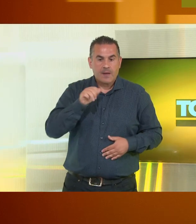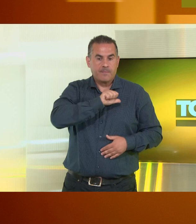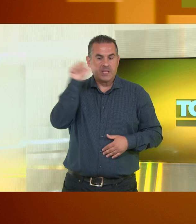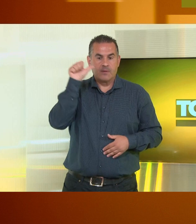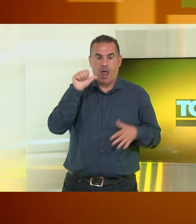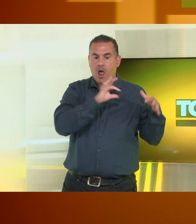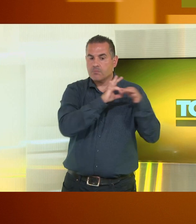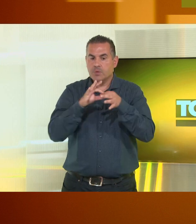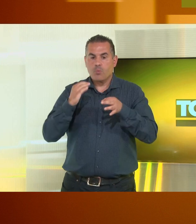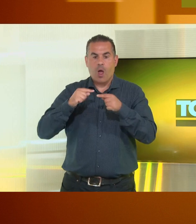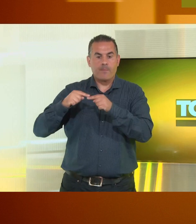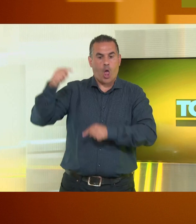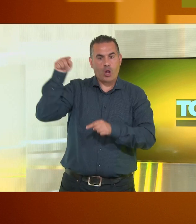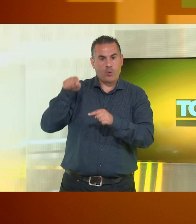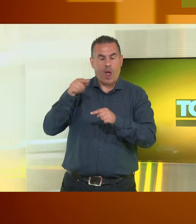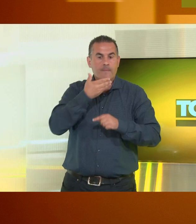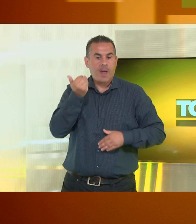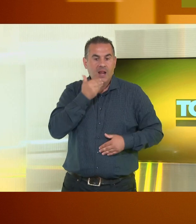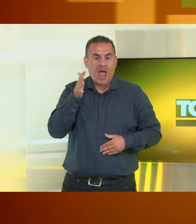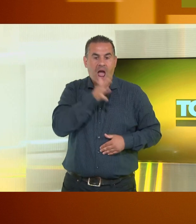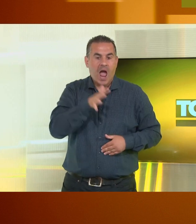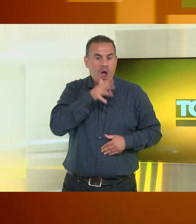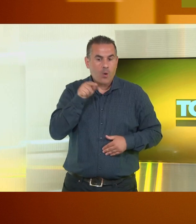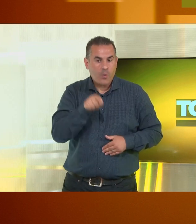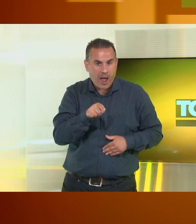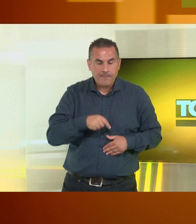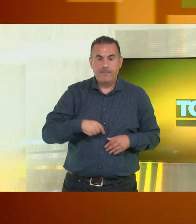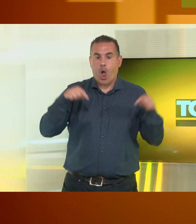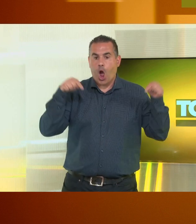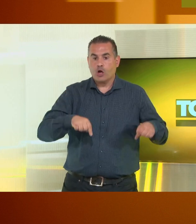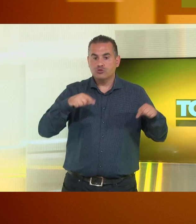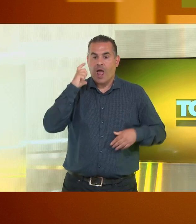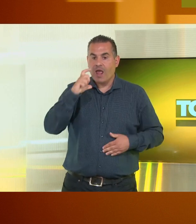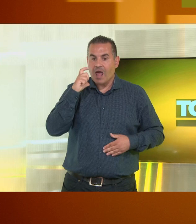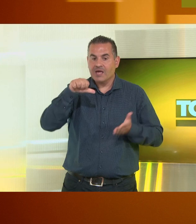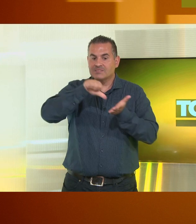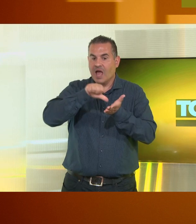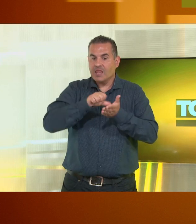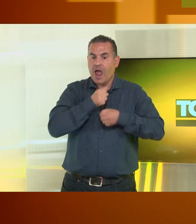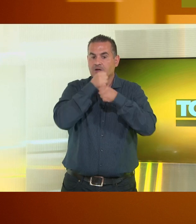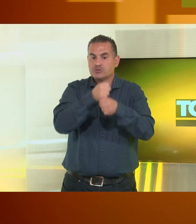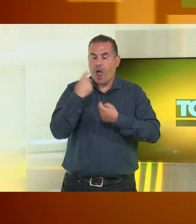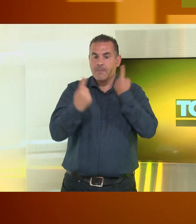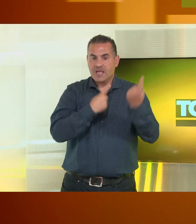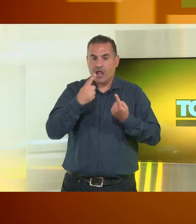la nuova emergenza la Regione, con una delibera urgente, metterà in campo circa 1.150.000 euro.